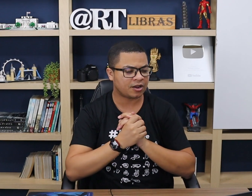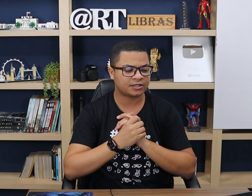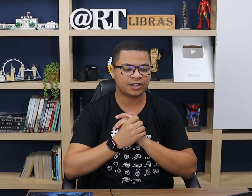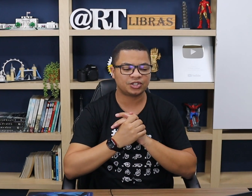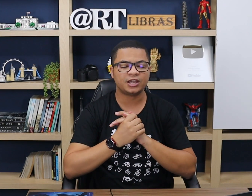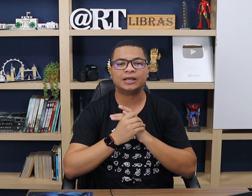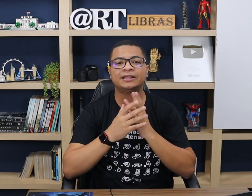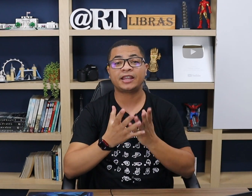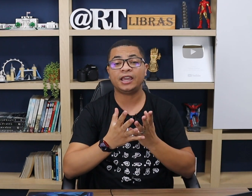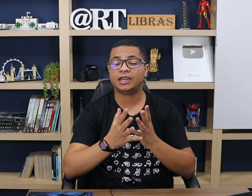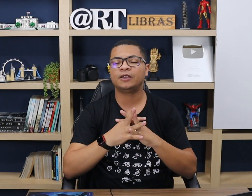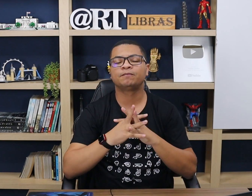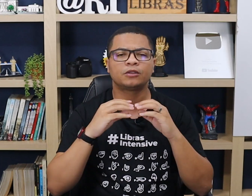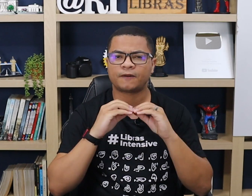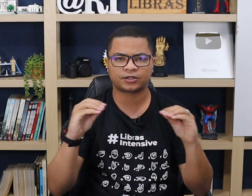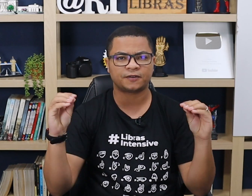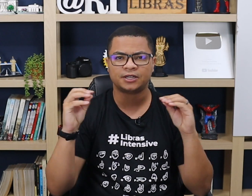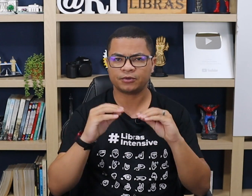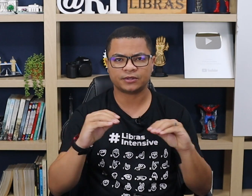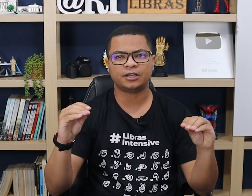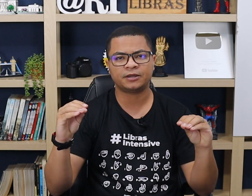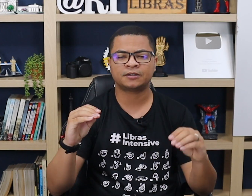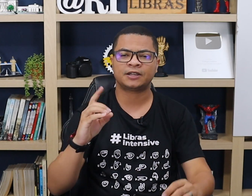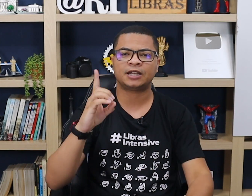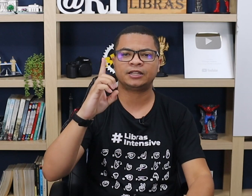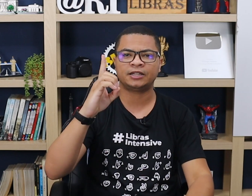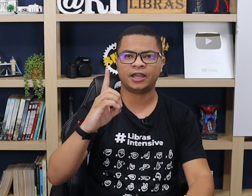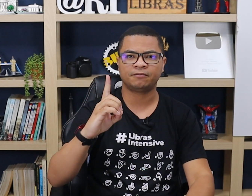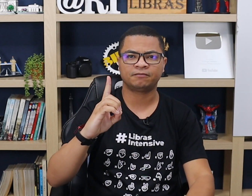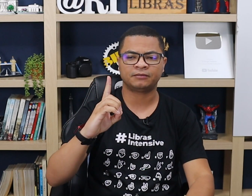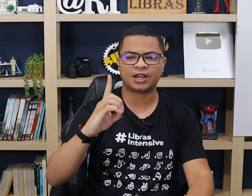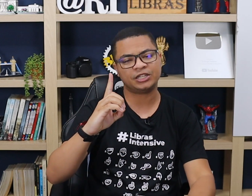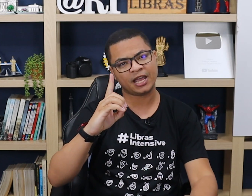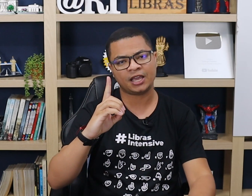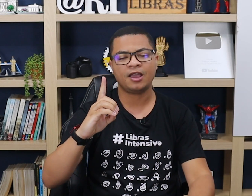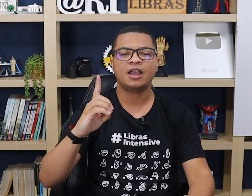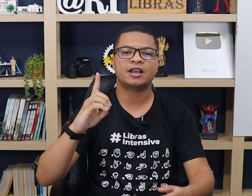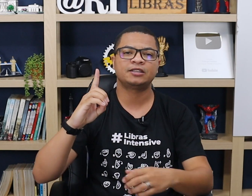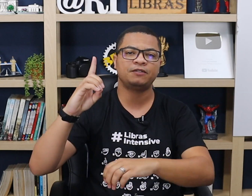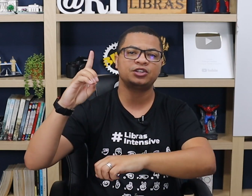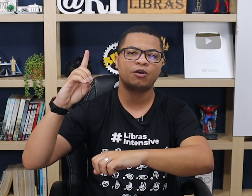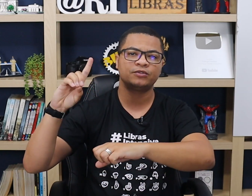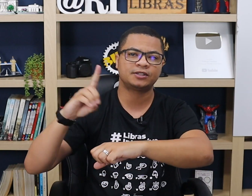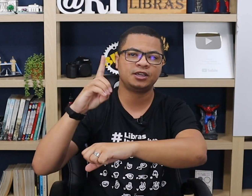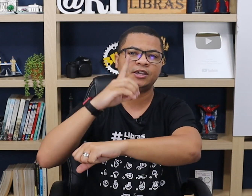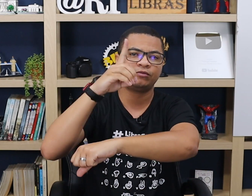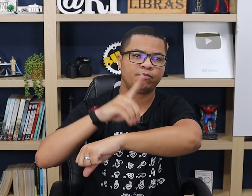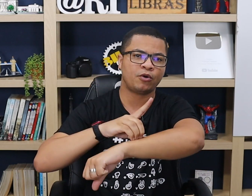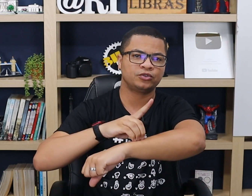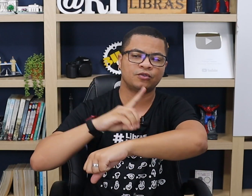da nossa listinha dengue muito fácil de fazer muito simples mas a letra D tá de dengue esse finge que é um mosquito e